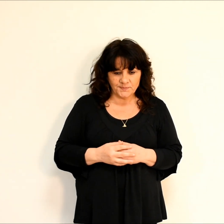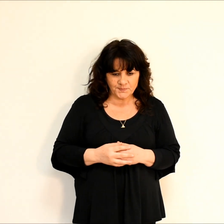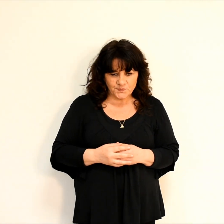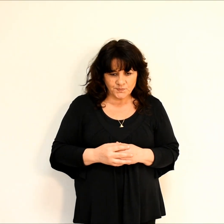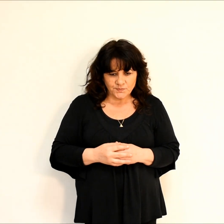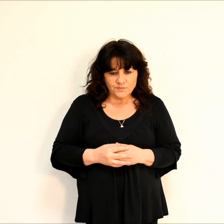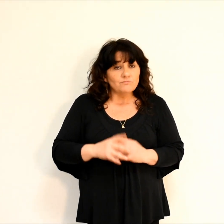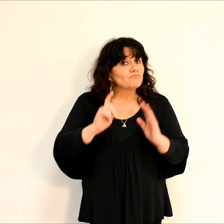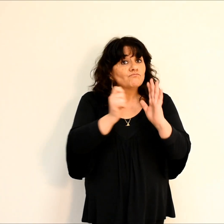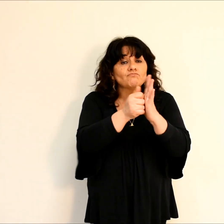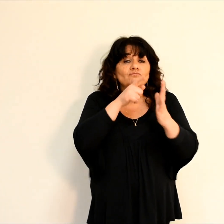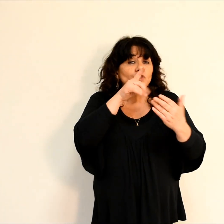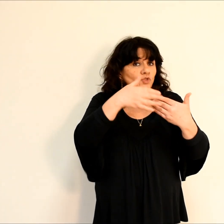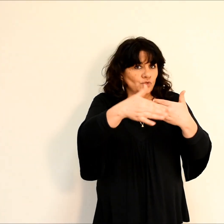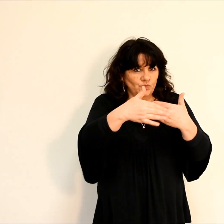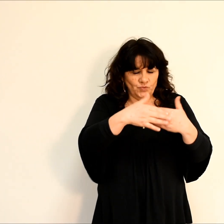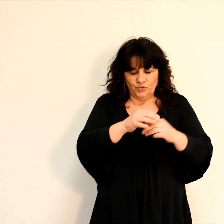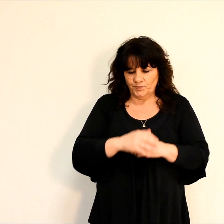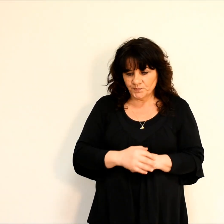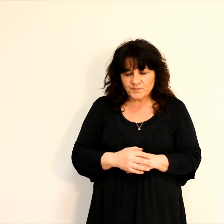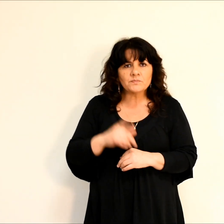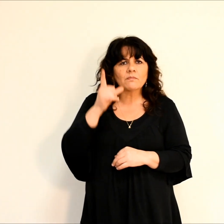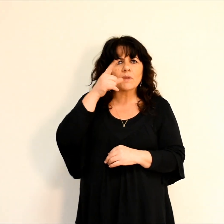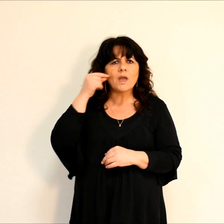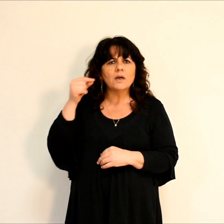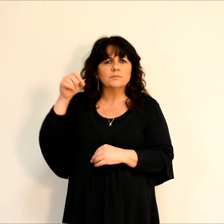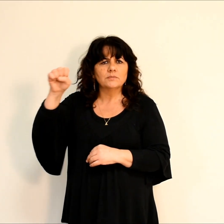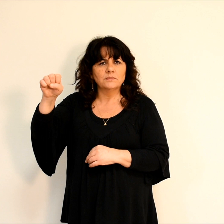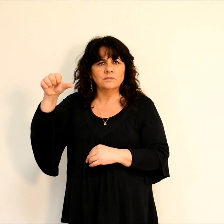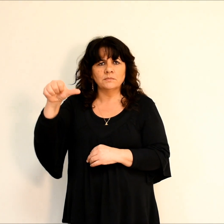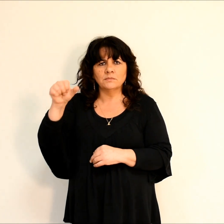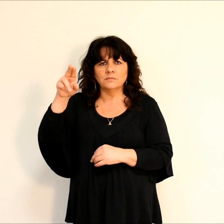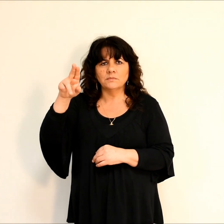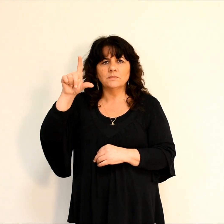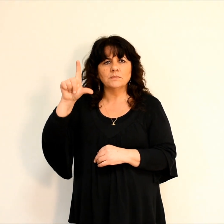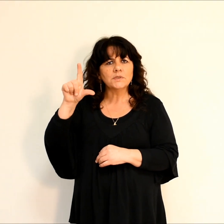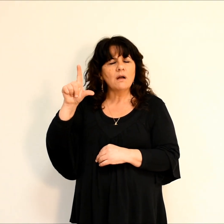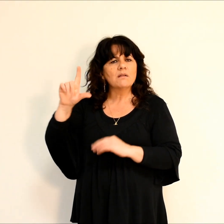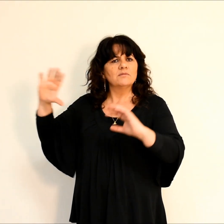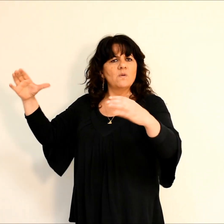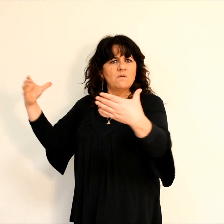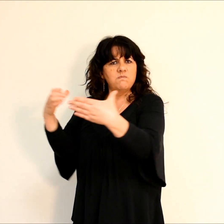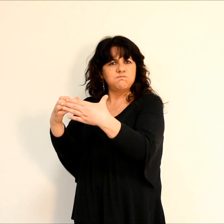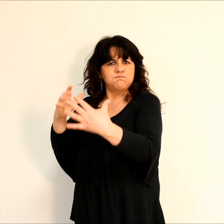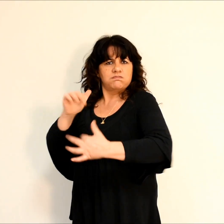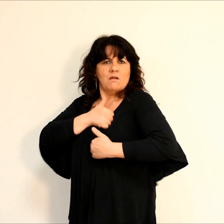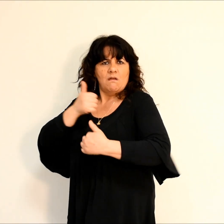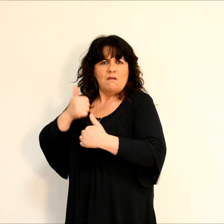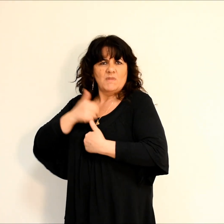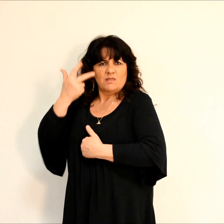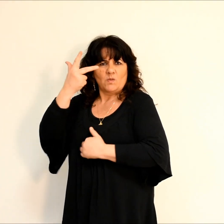En ces jours-là, Saül se mit en route. Il descendit vers le désert de Sif avec 3000